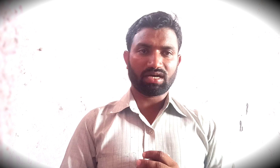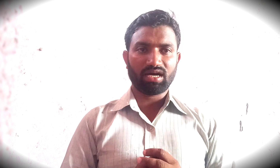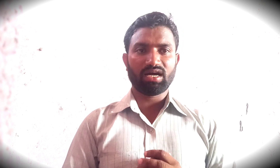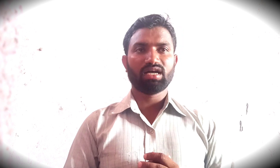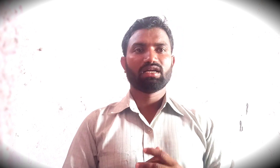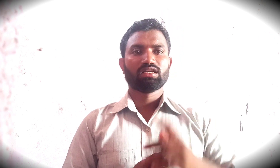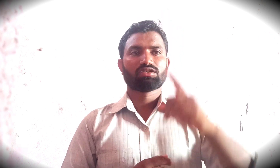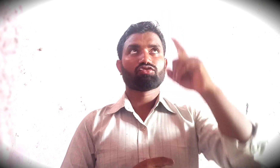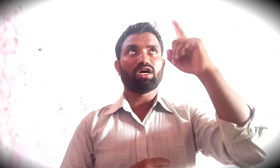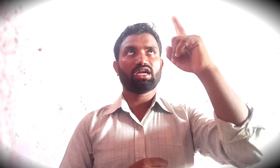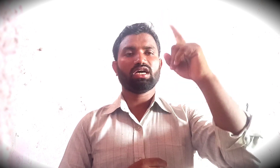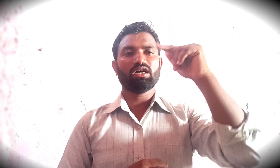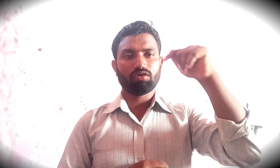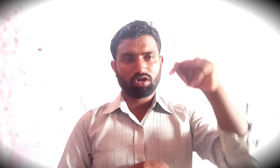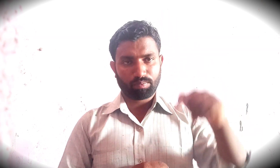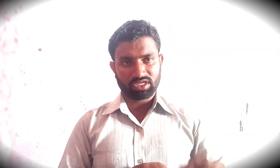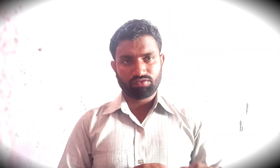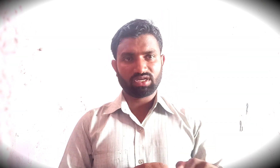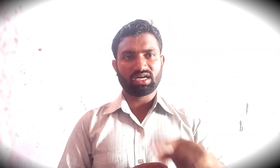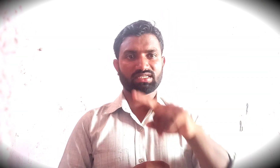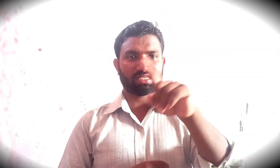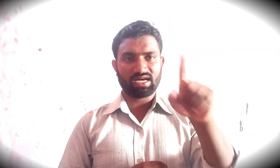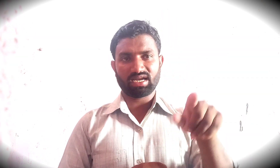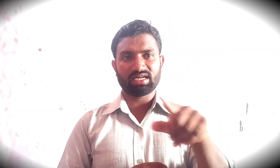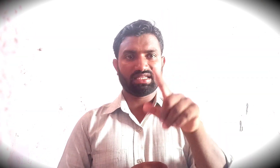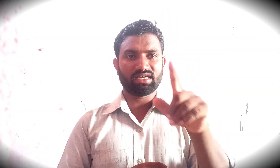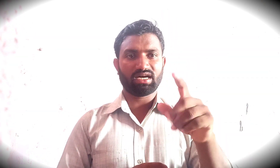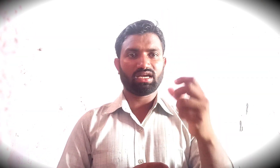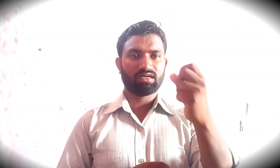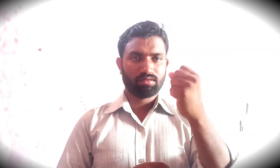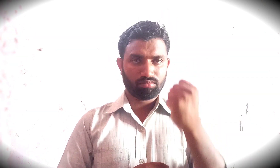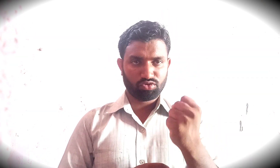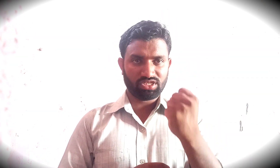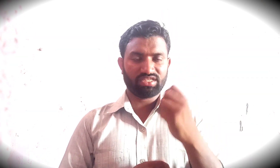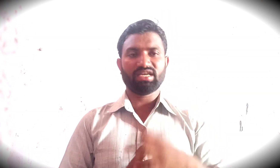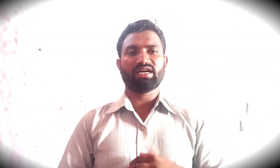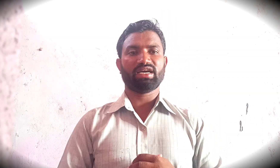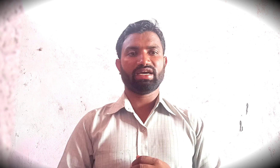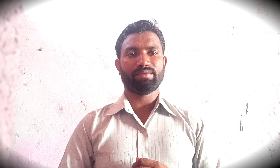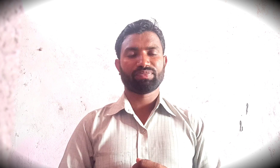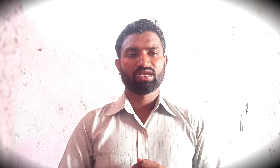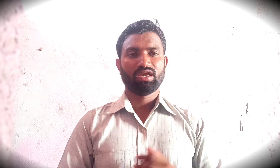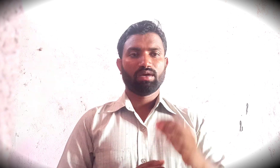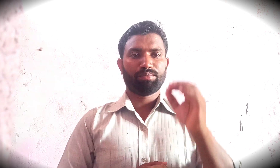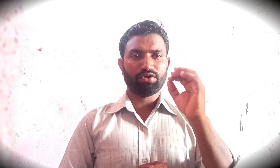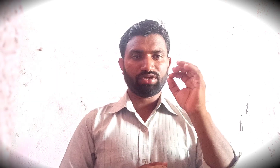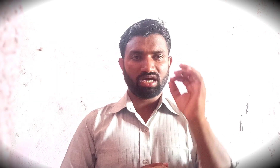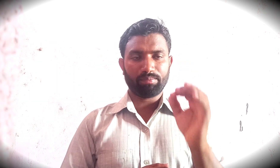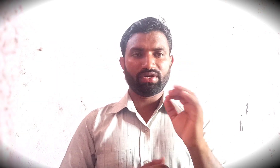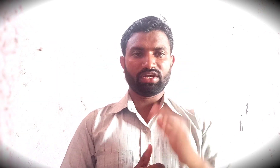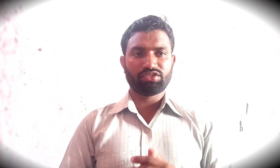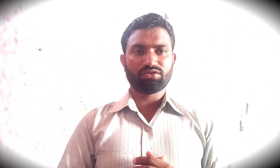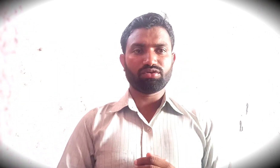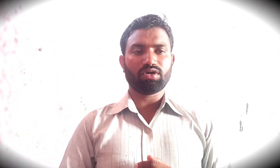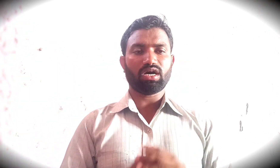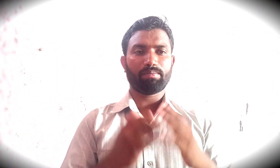कहा, स्वर्ग और पृथ्वी का सारा अधिकार मुझे दिया गया है। प्रियो, यहाँ पर यीशु